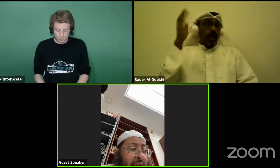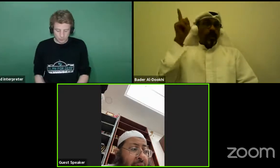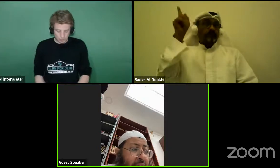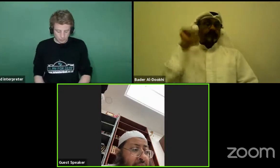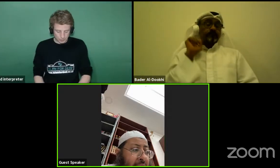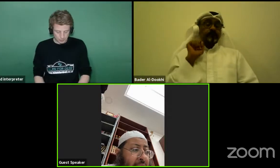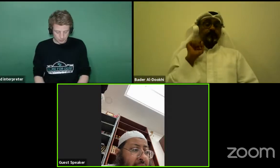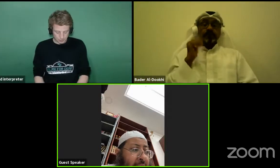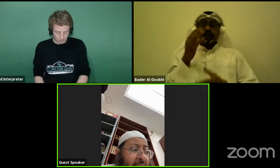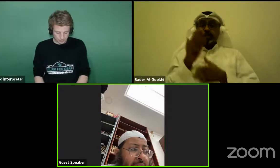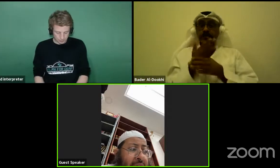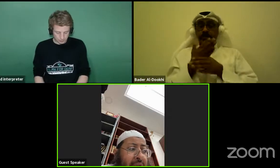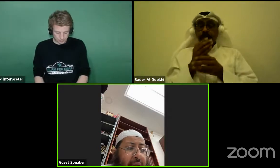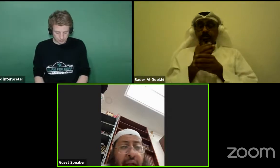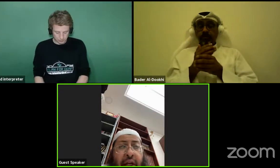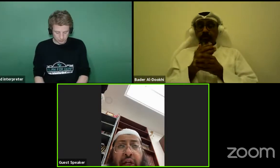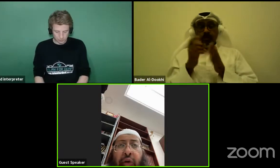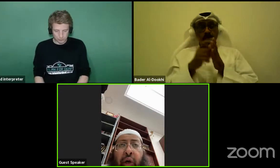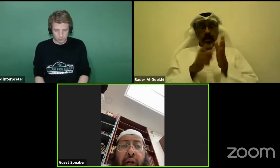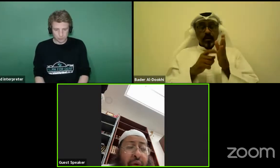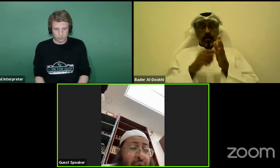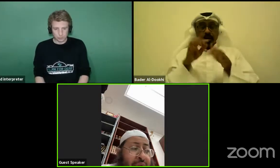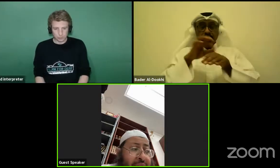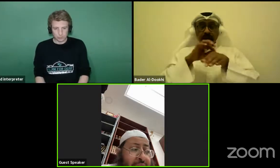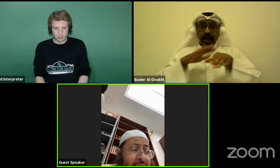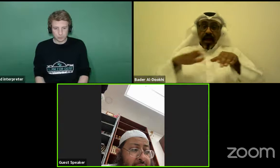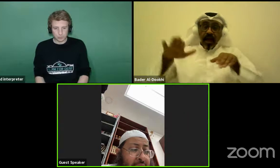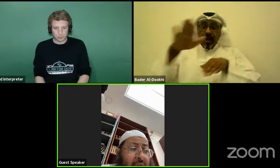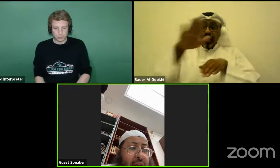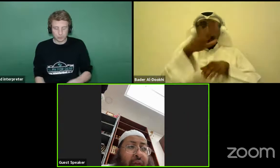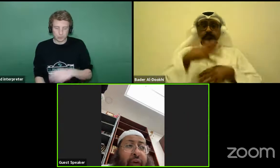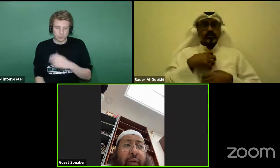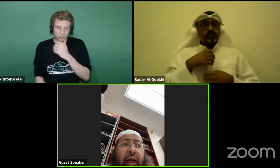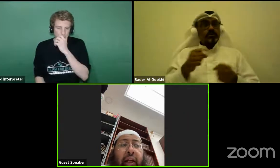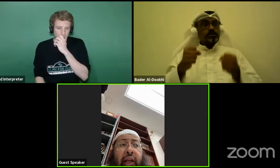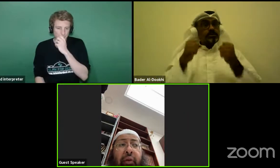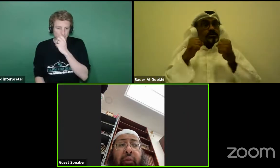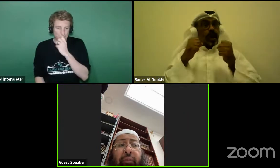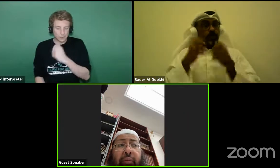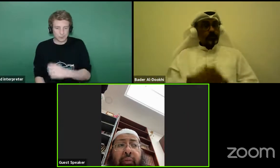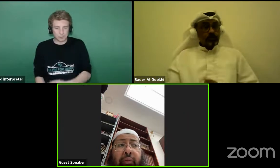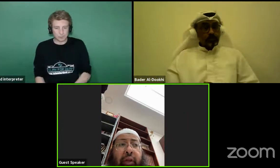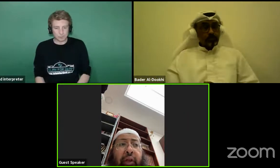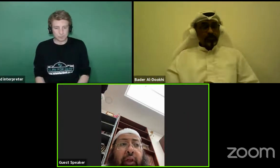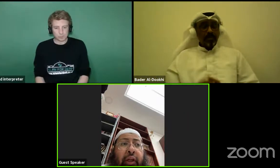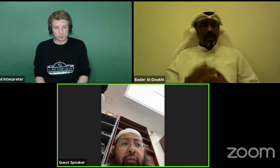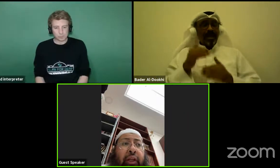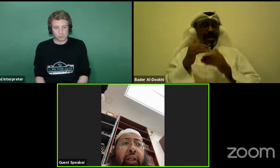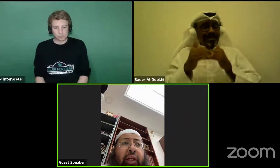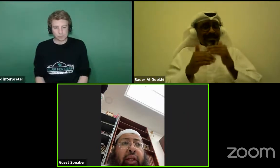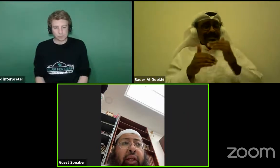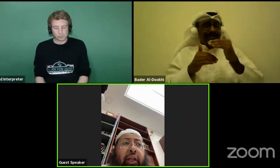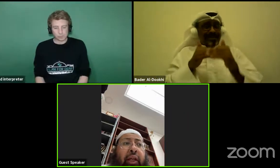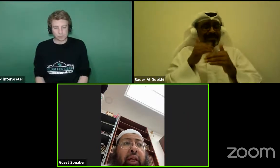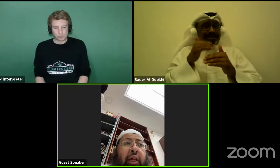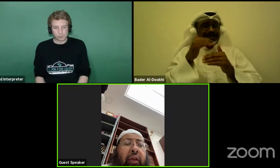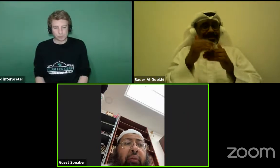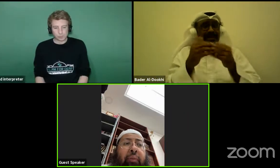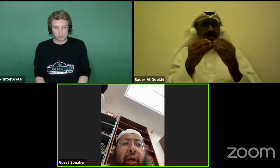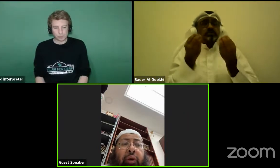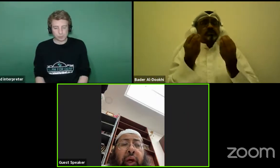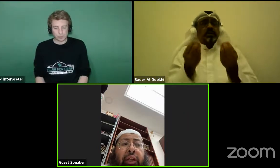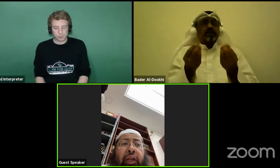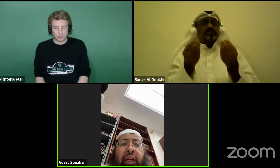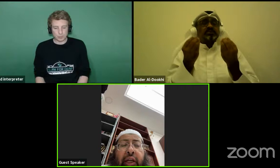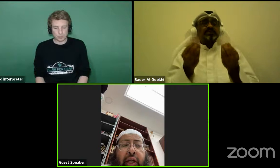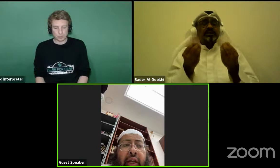لأن الله شرع لعباده ما يشق على النفوس، فمهد لهم تمهيدا